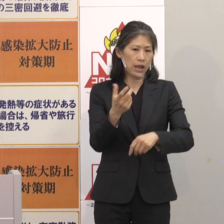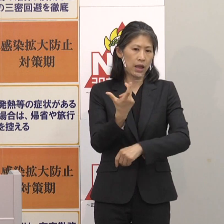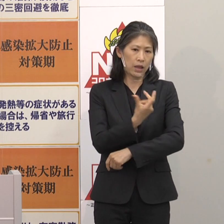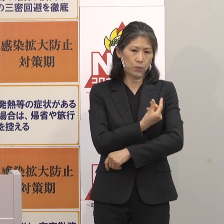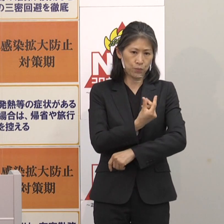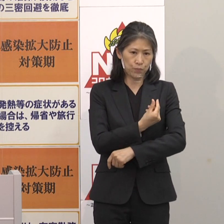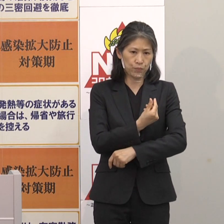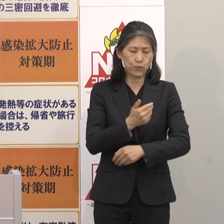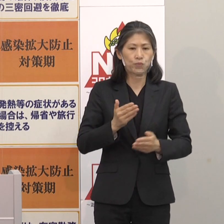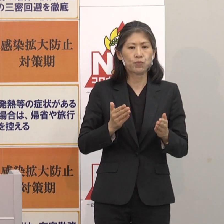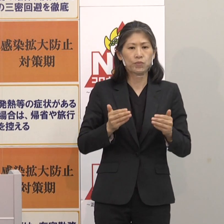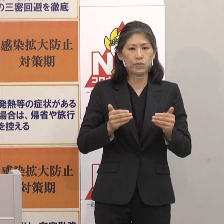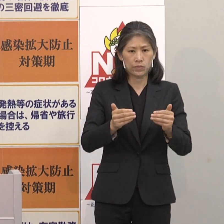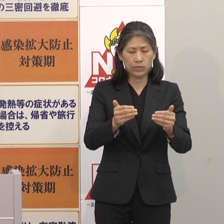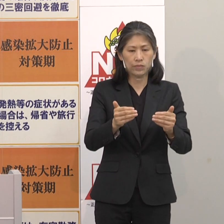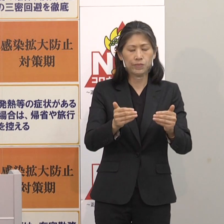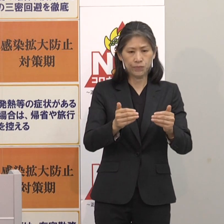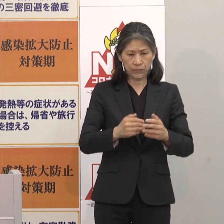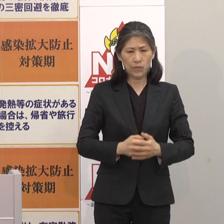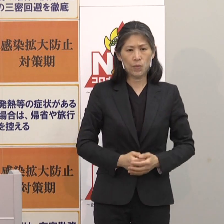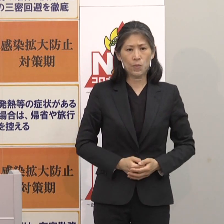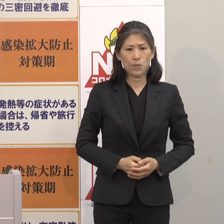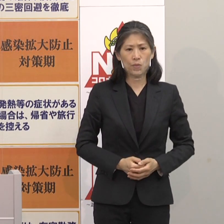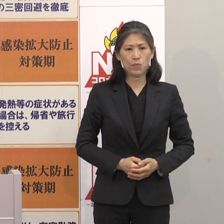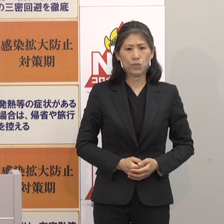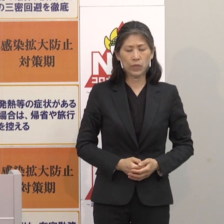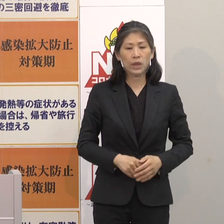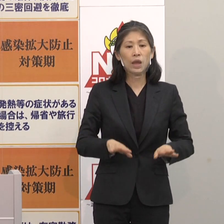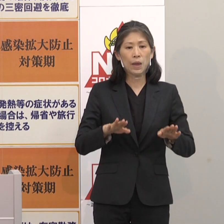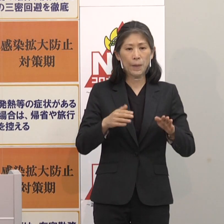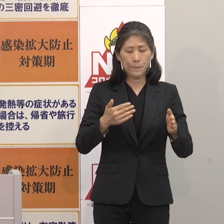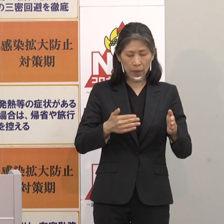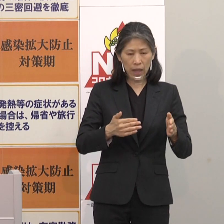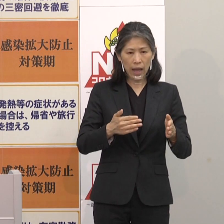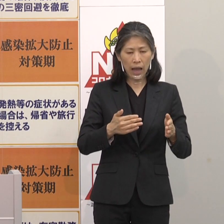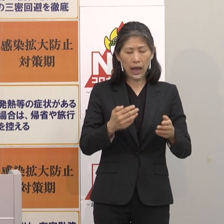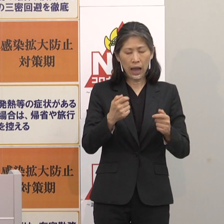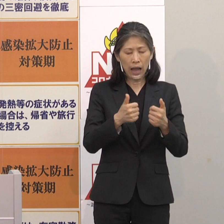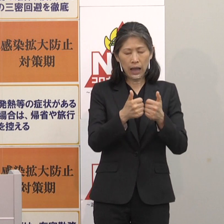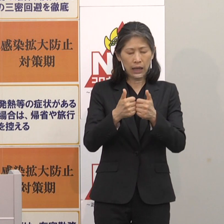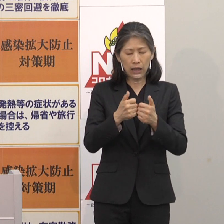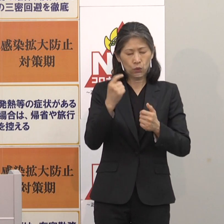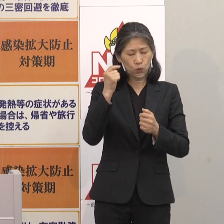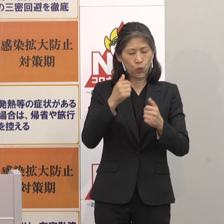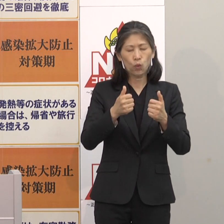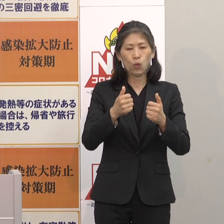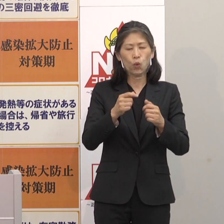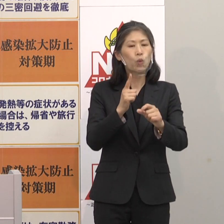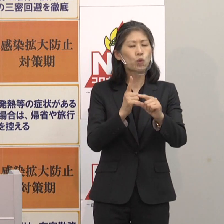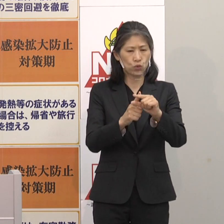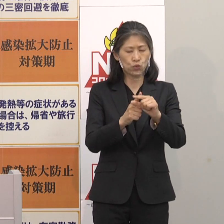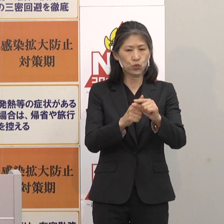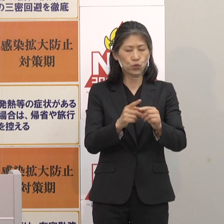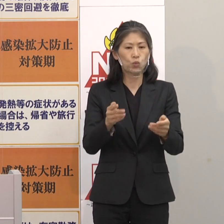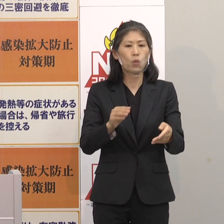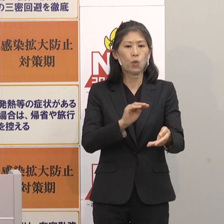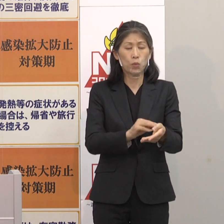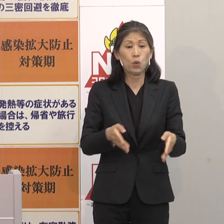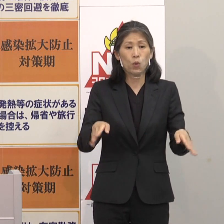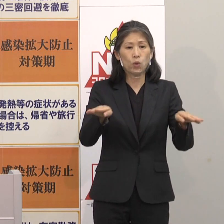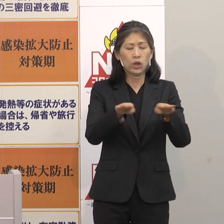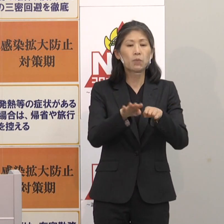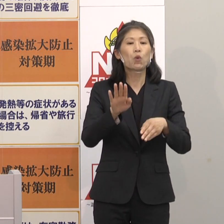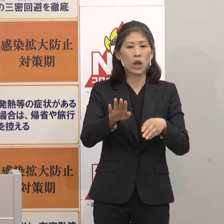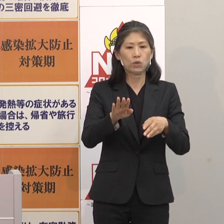。なお現在接種の実施を検討している医療機関もあると市長から聞いており決定すれば随時追加してい